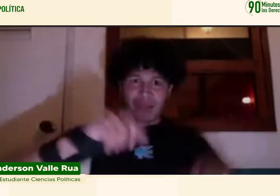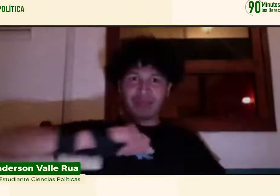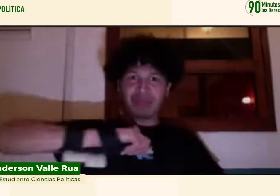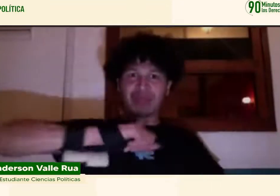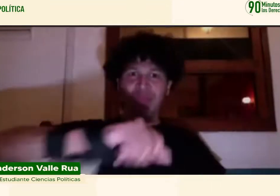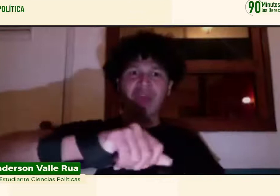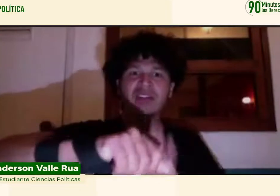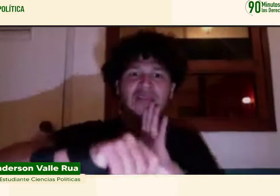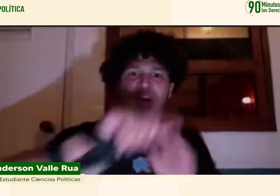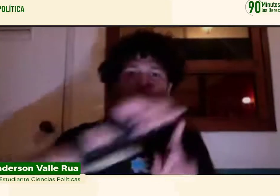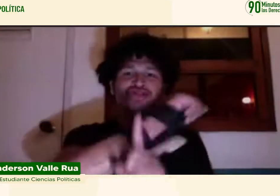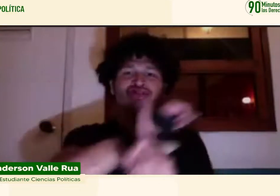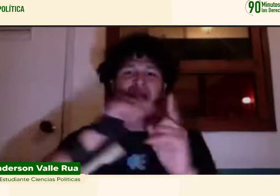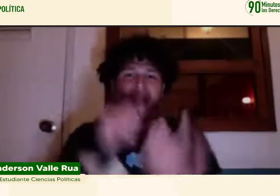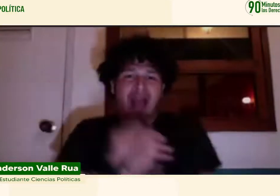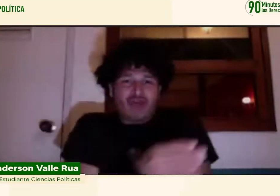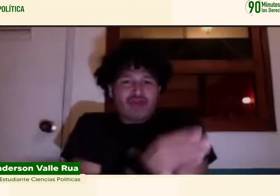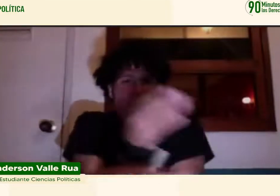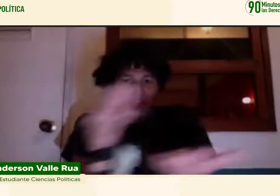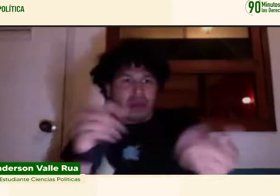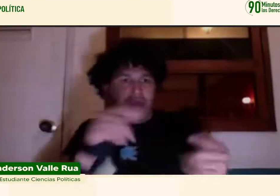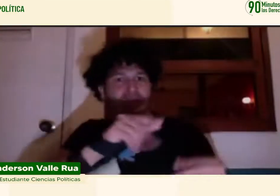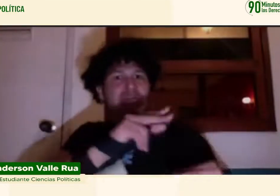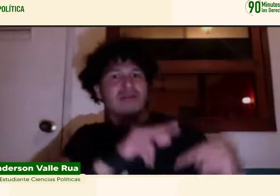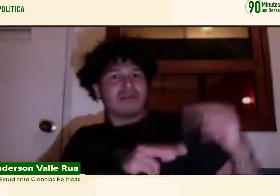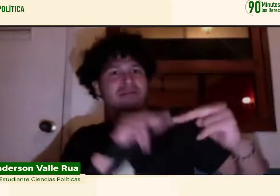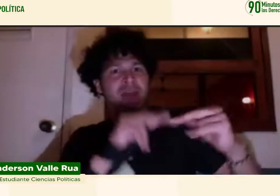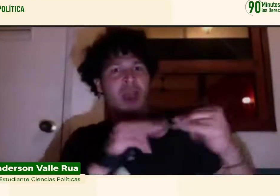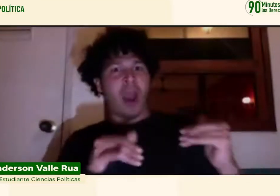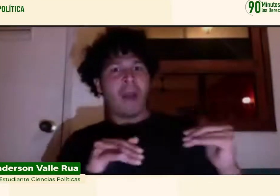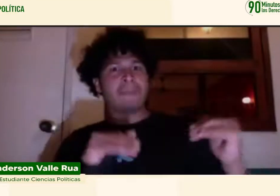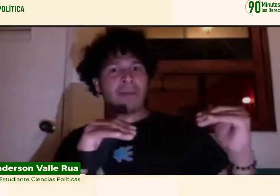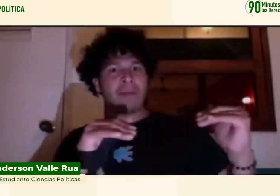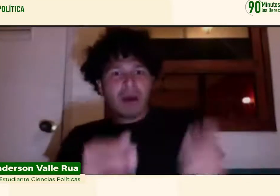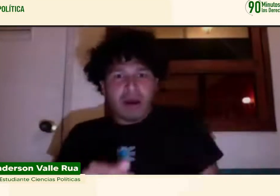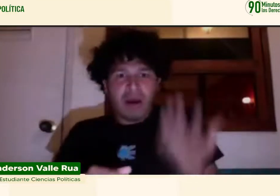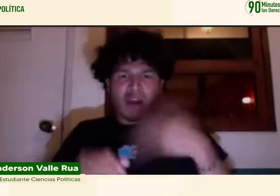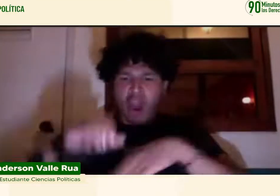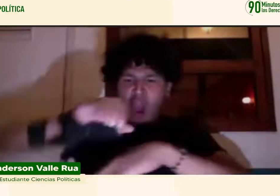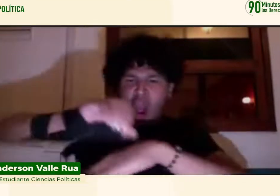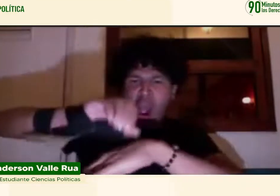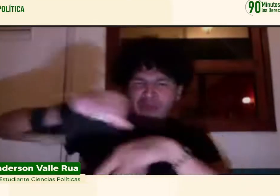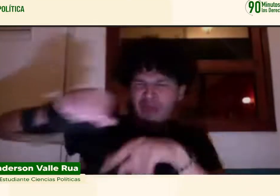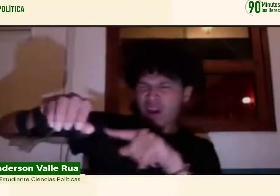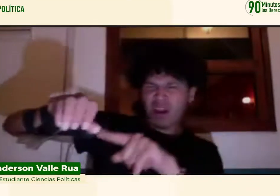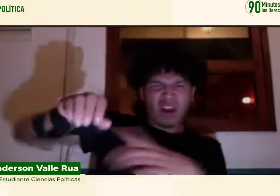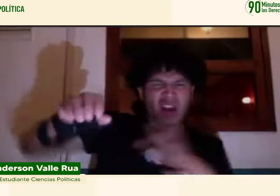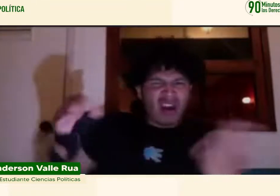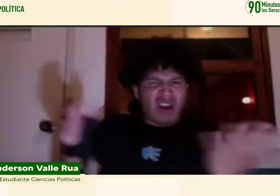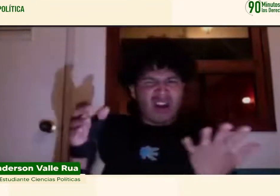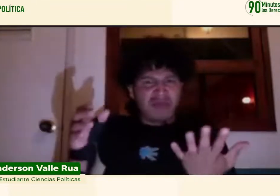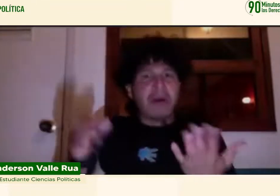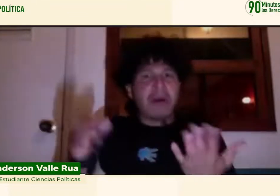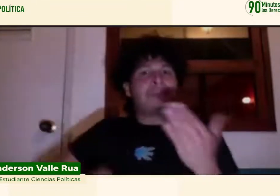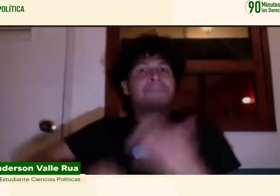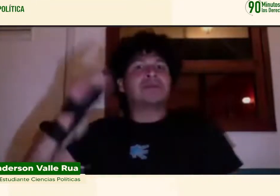comprender que es el estado el que construye que es el mismo pueblo que construye esas prácticas organizativas y cuanto la